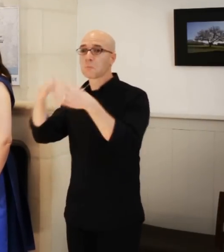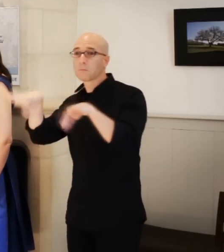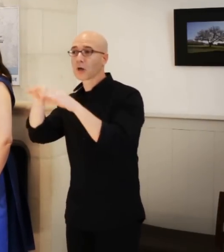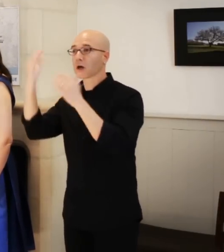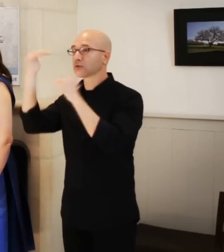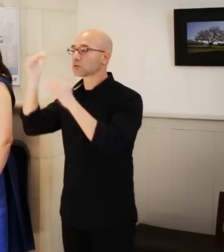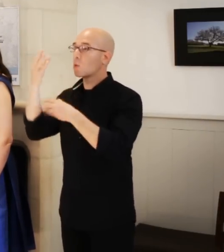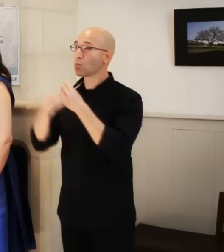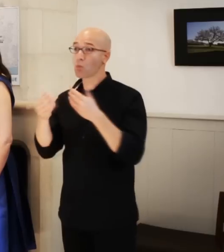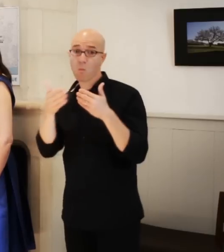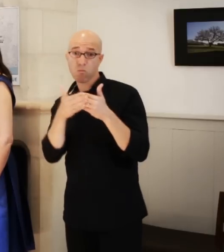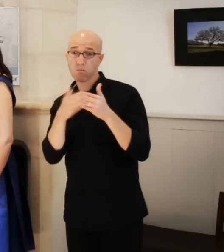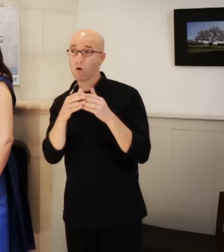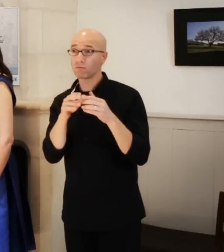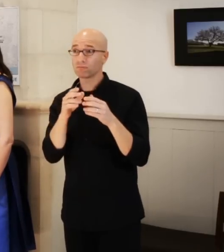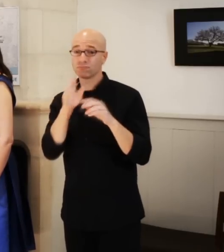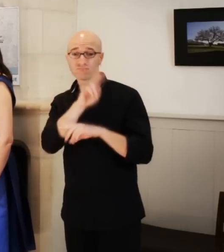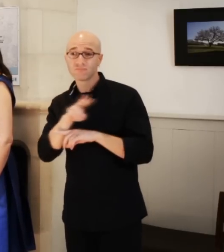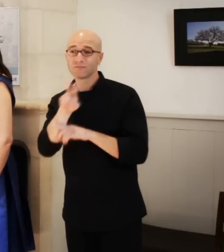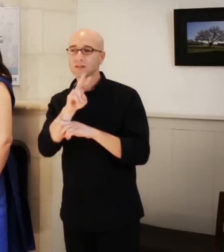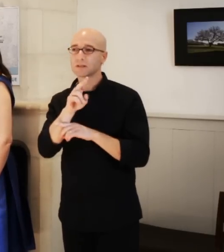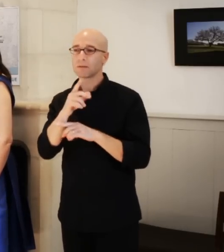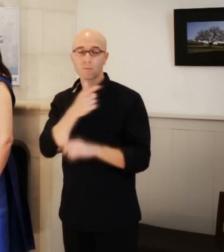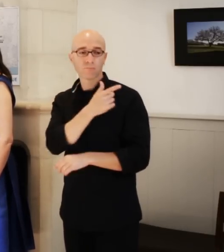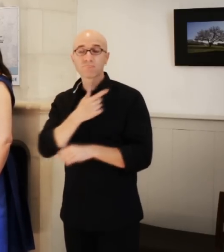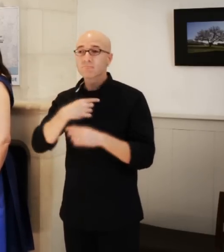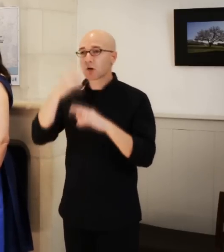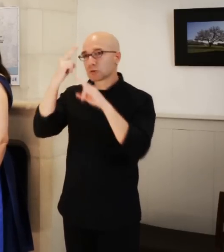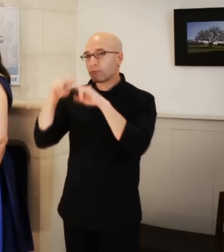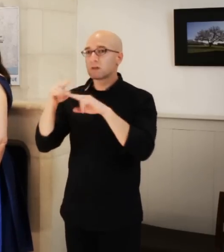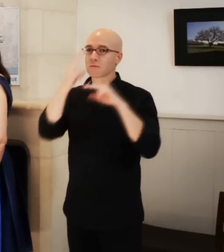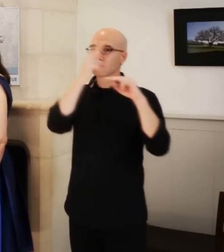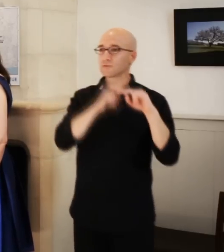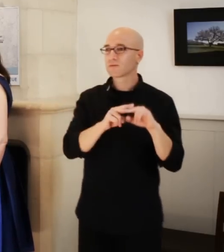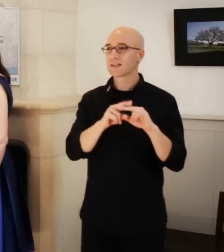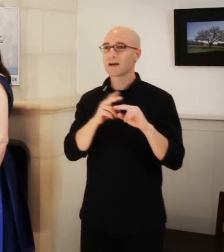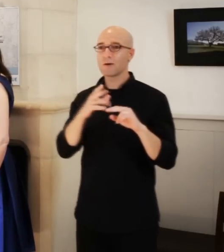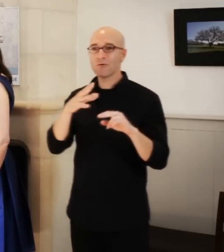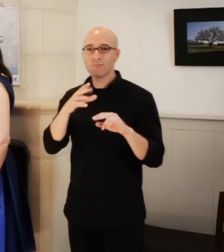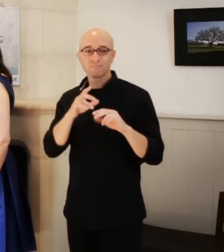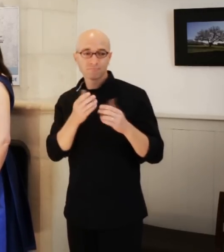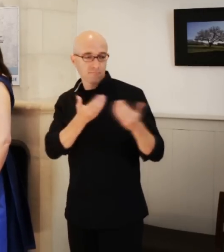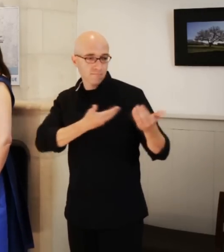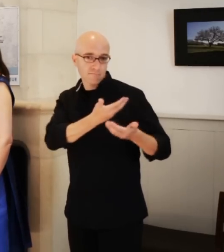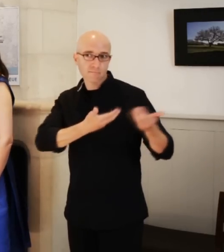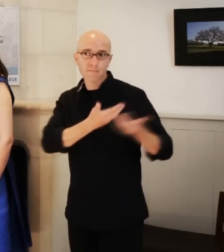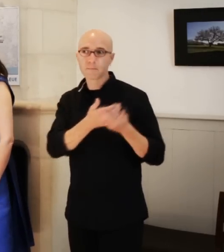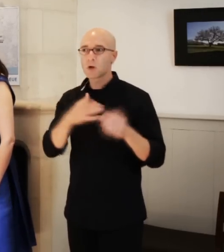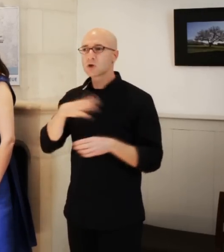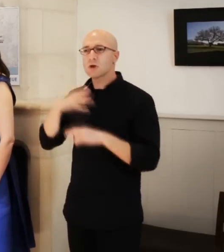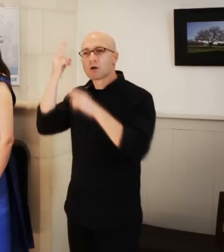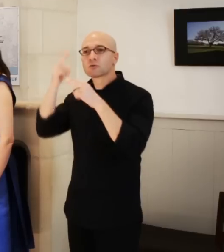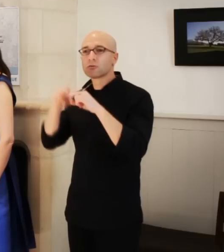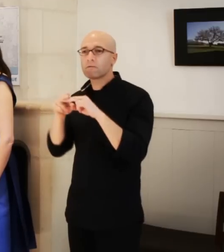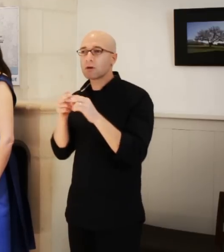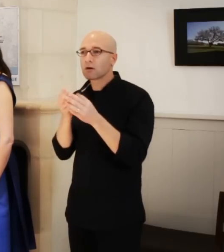des souvenirs. Et alors, il y a des souvenirs, des fois, qui sont très précis, qu'on peut garder, comme une photo, et d'autres souvenirs qui s'estompent un peu, ou qui